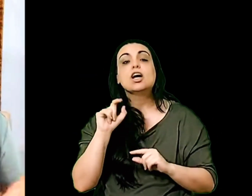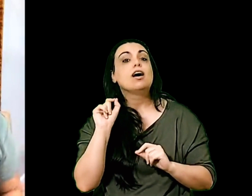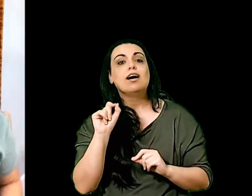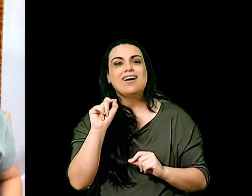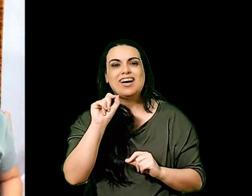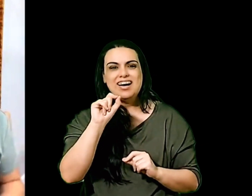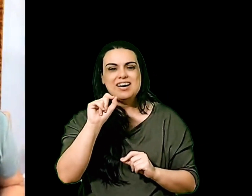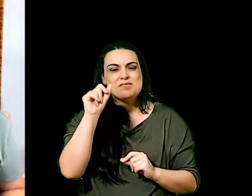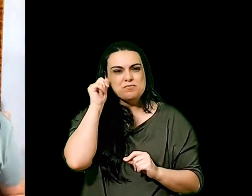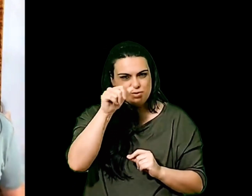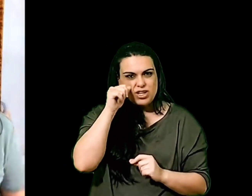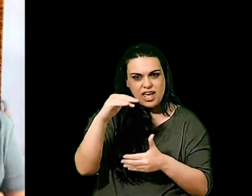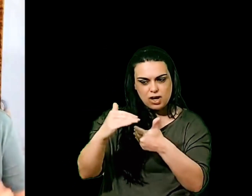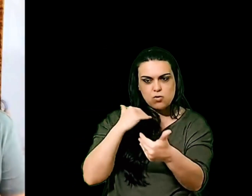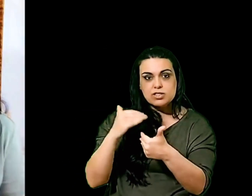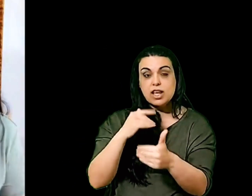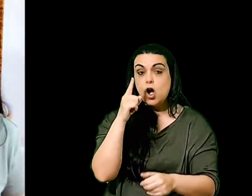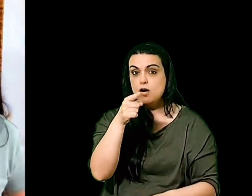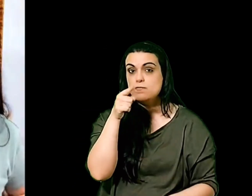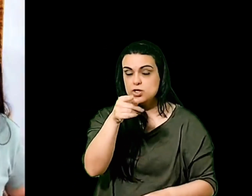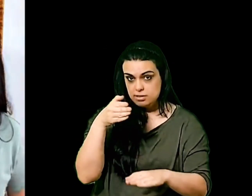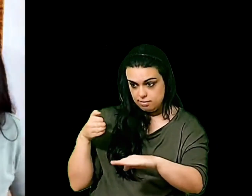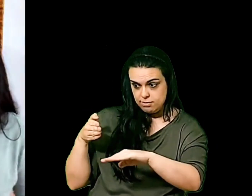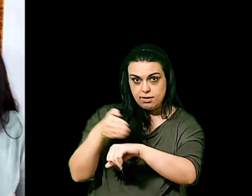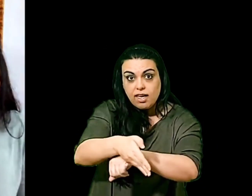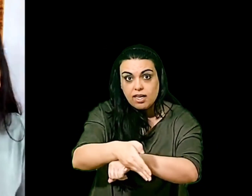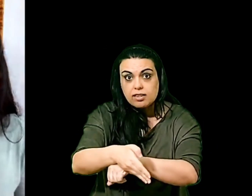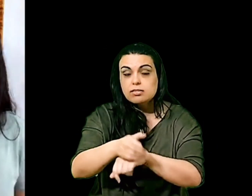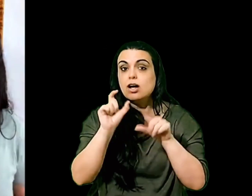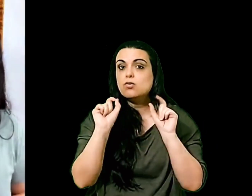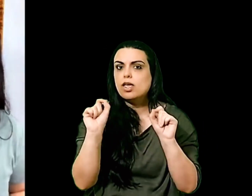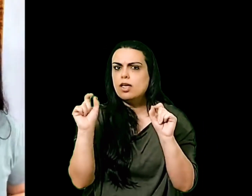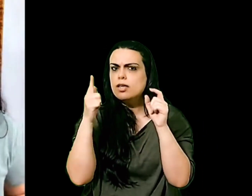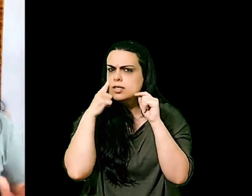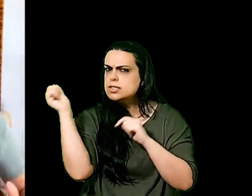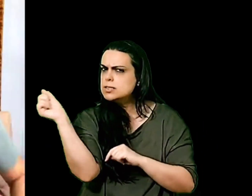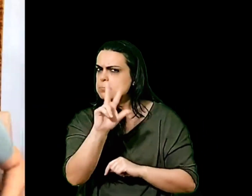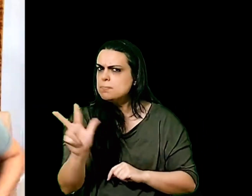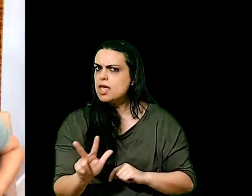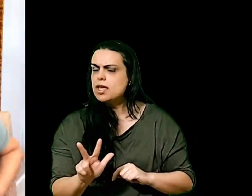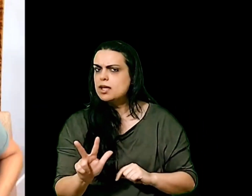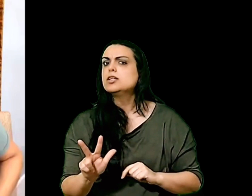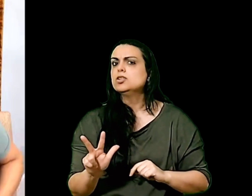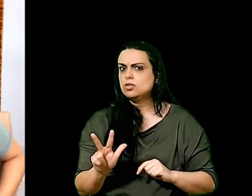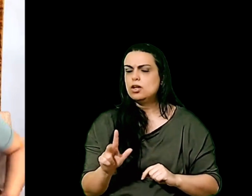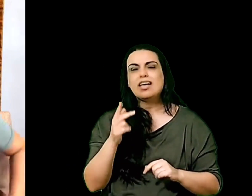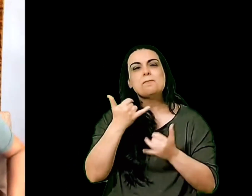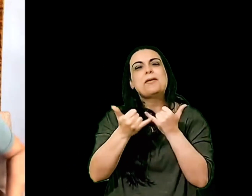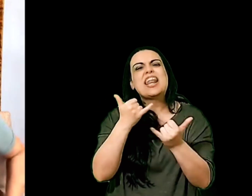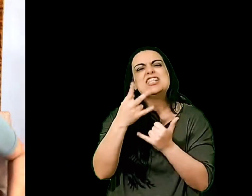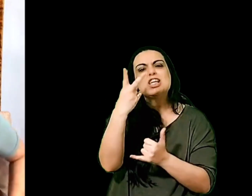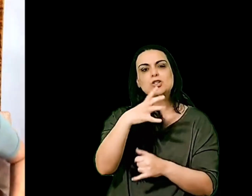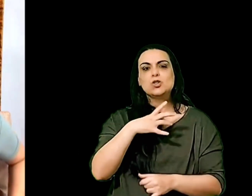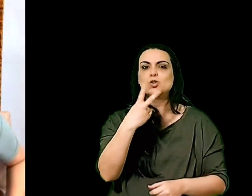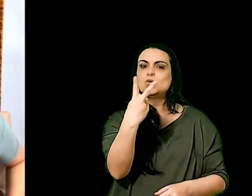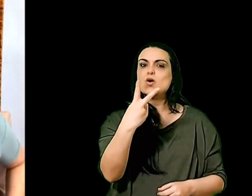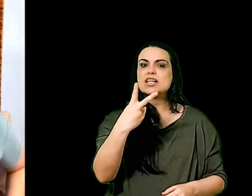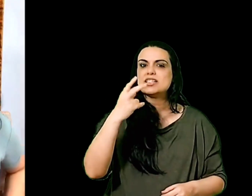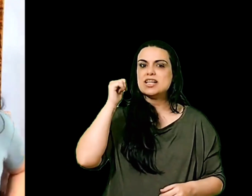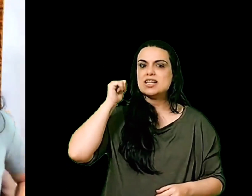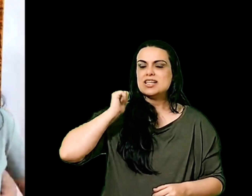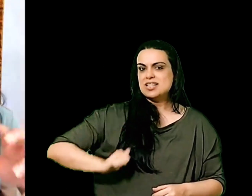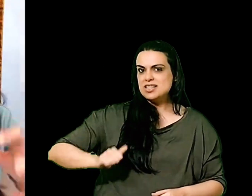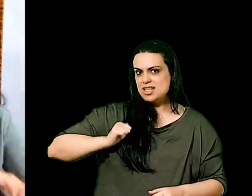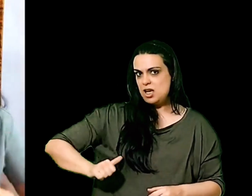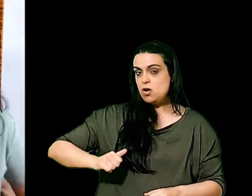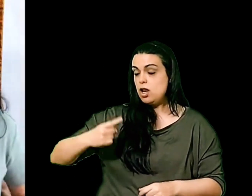saídas, sabe? Elas diziam assim, filhinha, entra com 2 sacolas. Uma você entra com a sacola furada e a outra você entra com a sacola bem